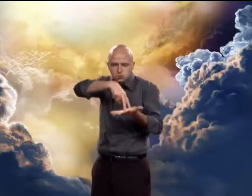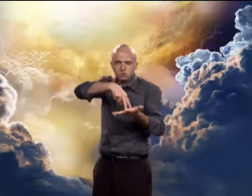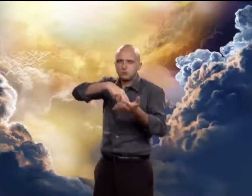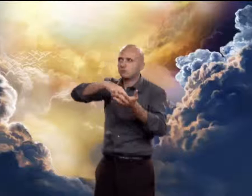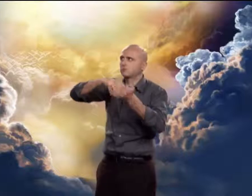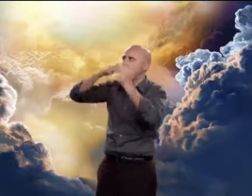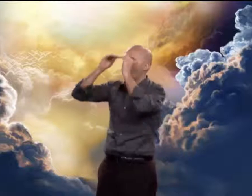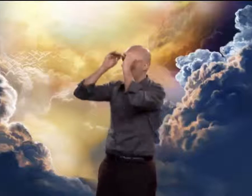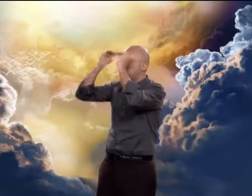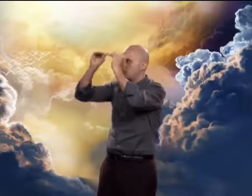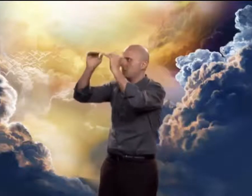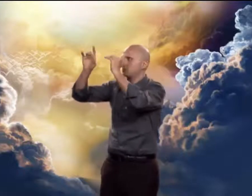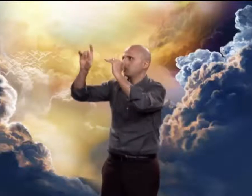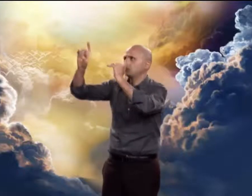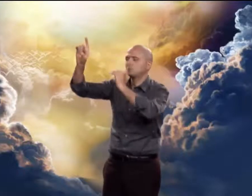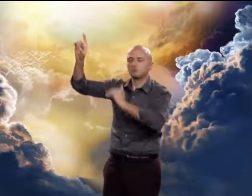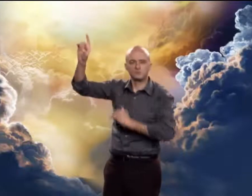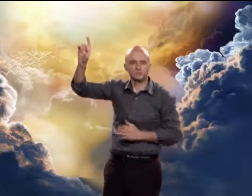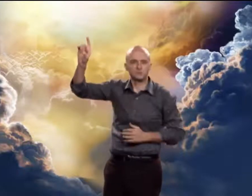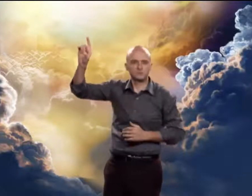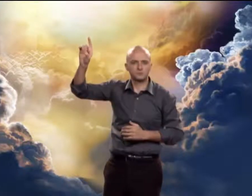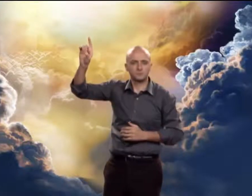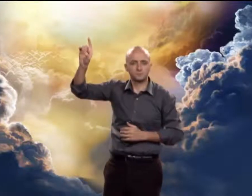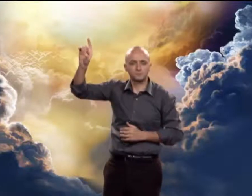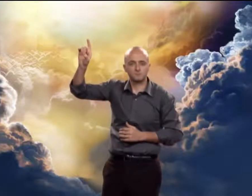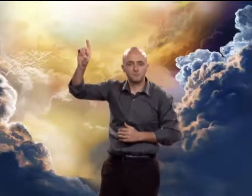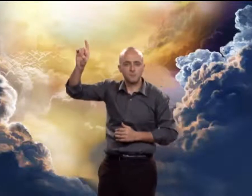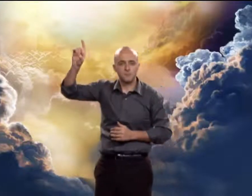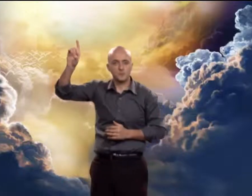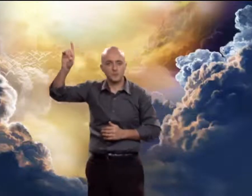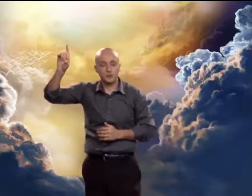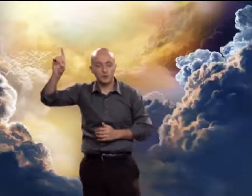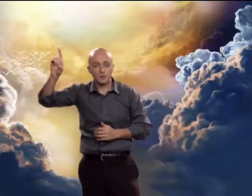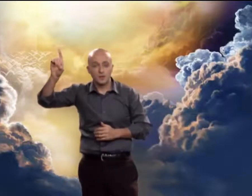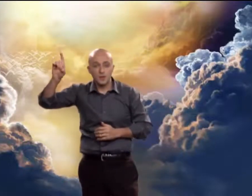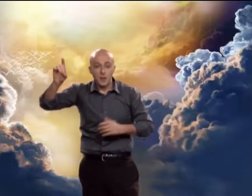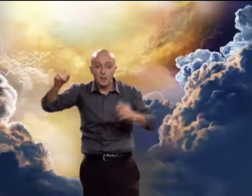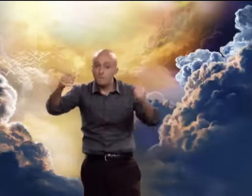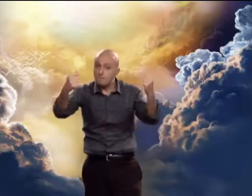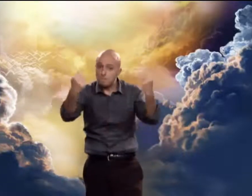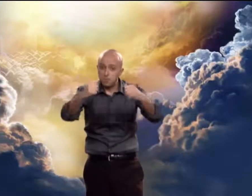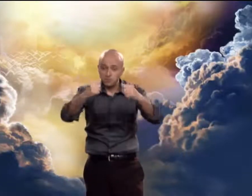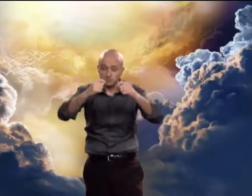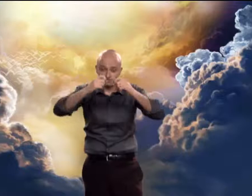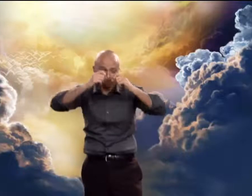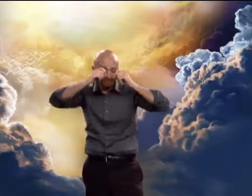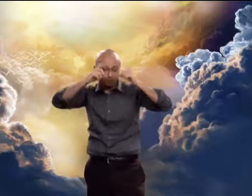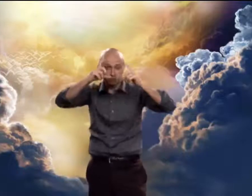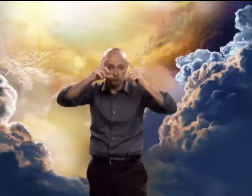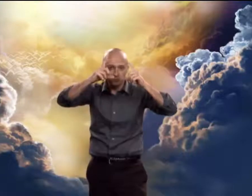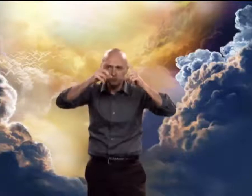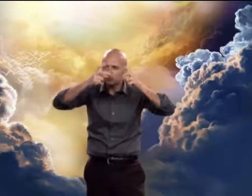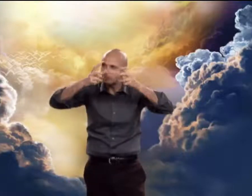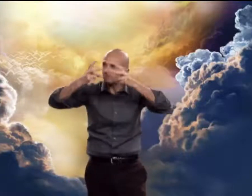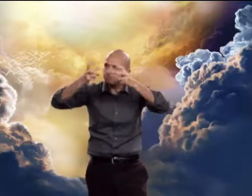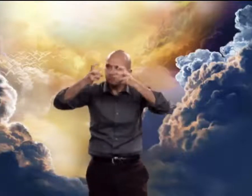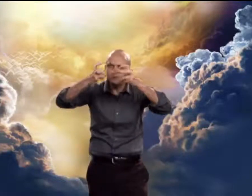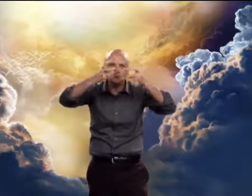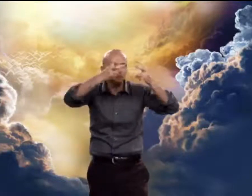para proclamar aos que habitam na terra, a toda nação, tribo, língua e povo. Ele disse em alta voz: temam a Deus